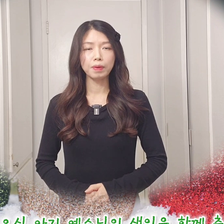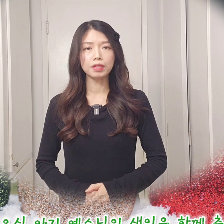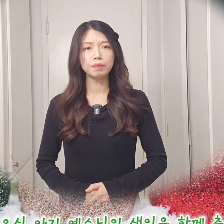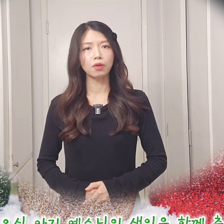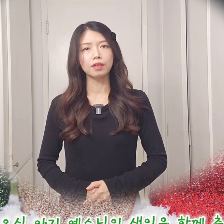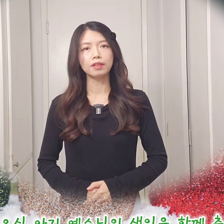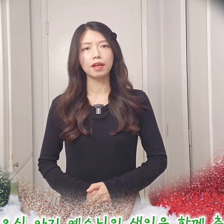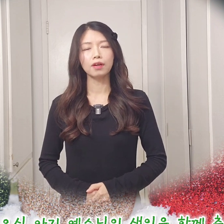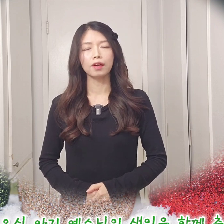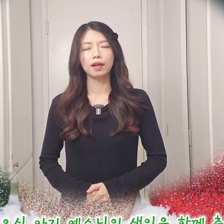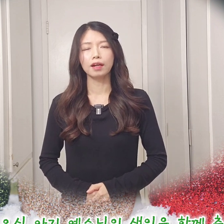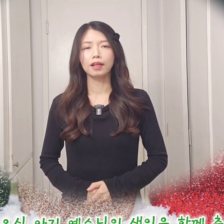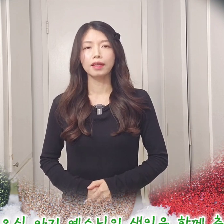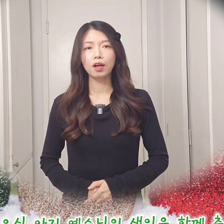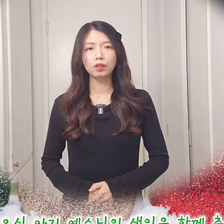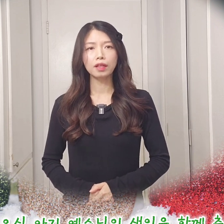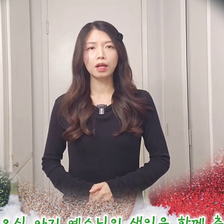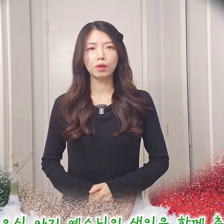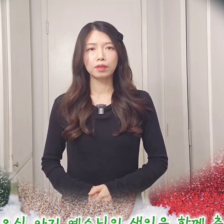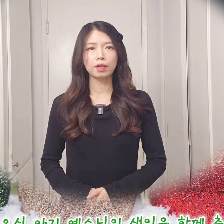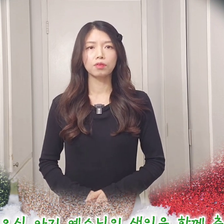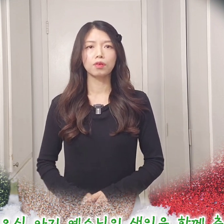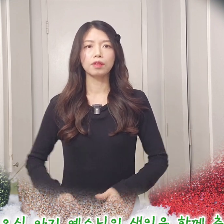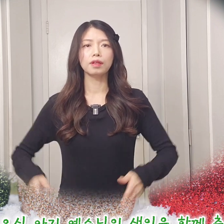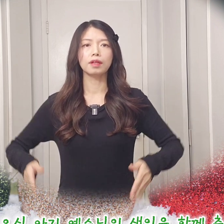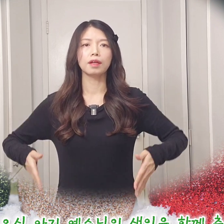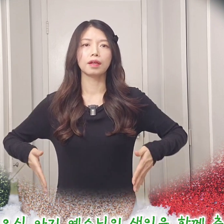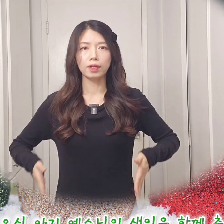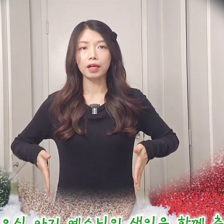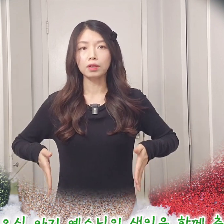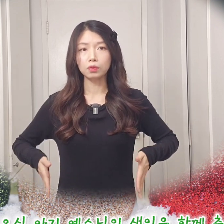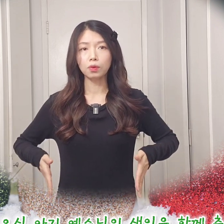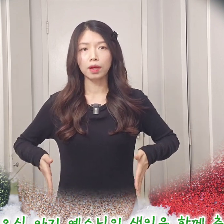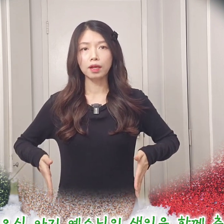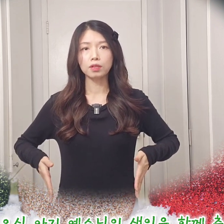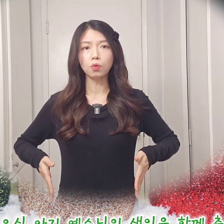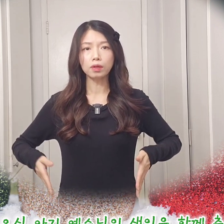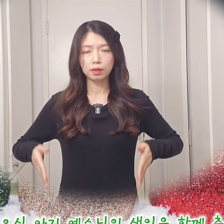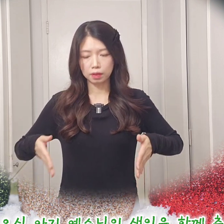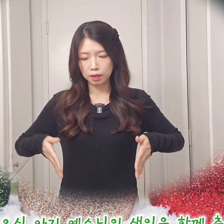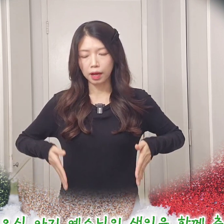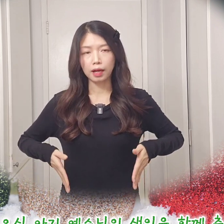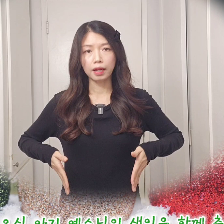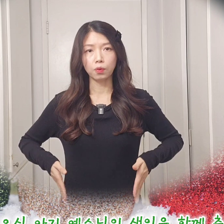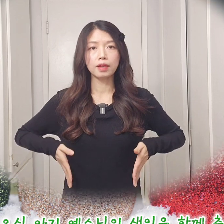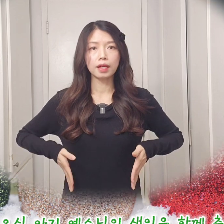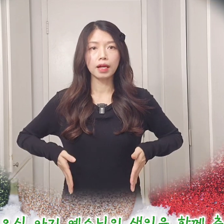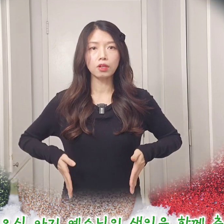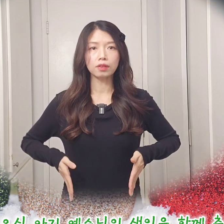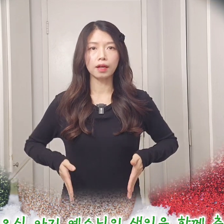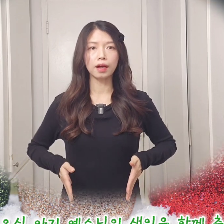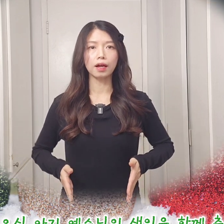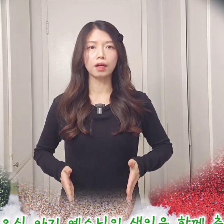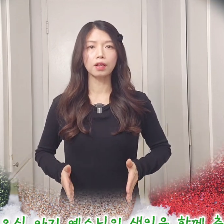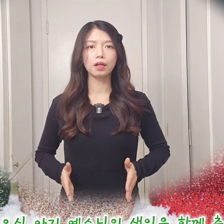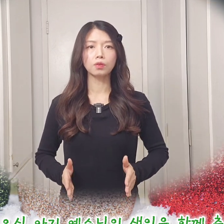합하시면 되는데요. 일단 태어나다라고 한 뜻의 수어는 양쪽에 이 손끝을 아래로 시작하셨다가